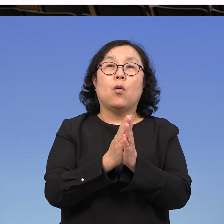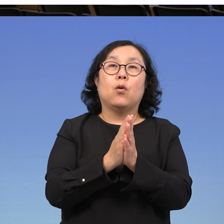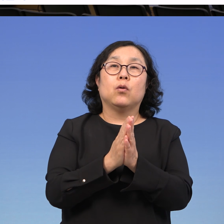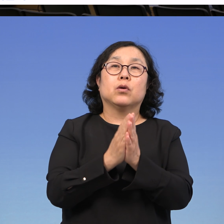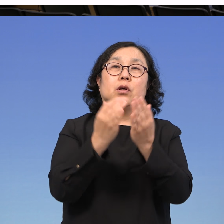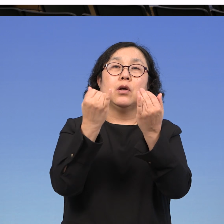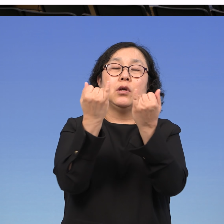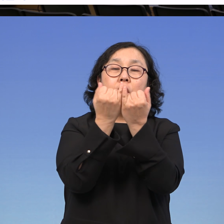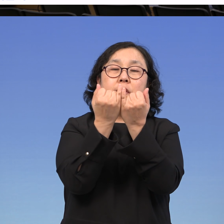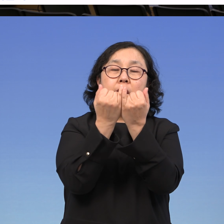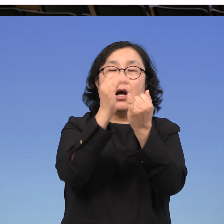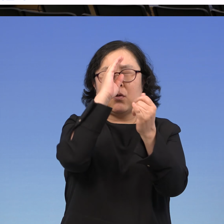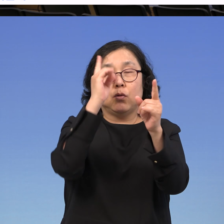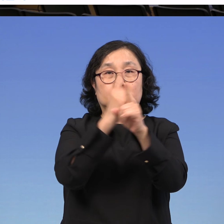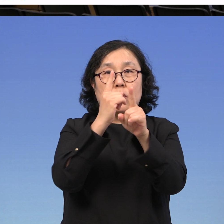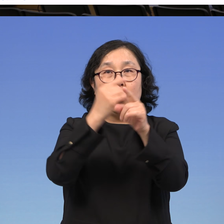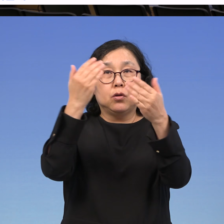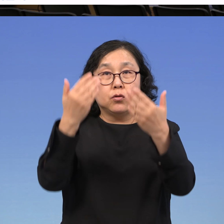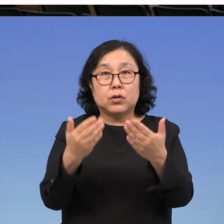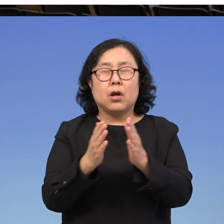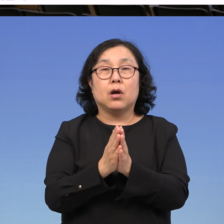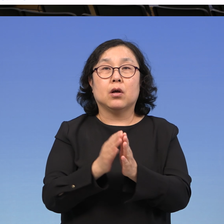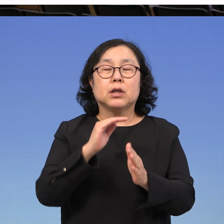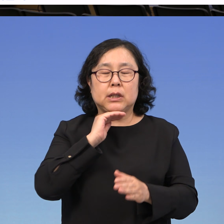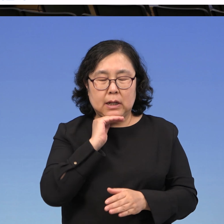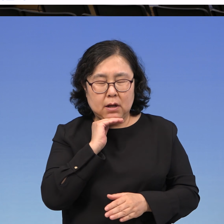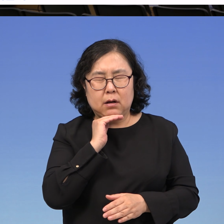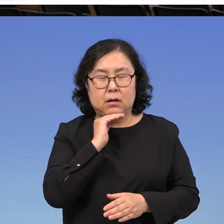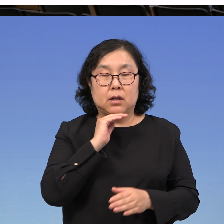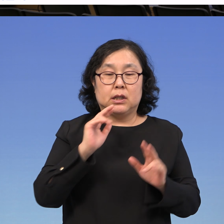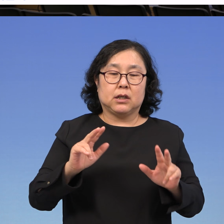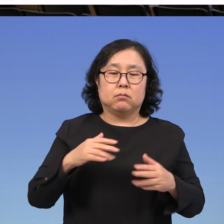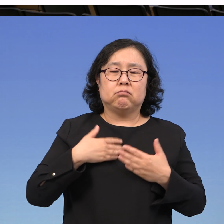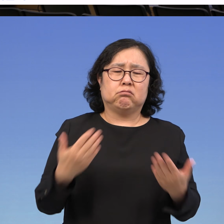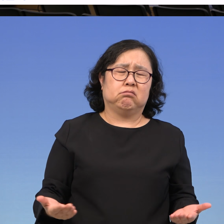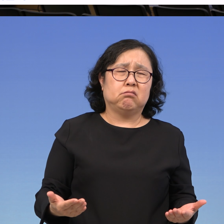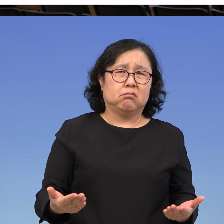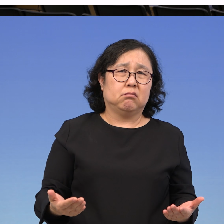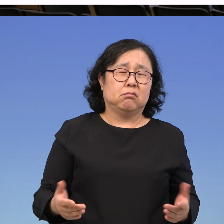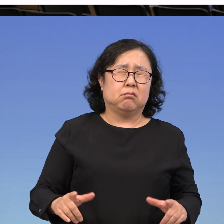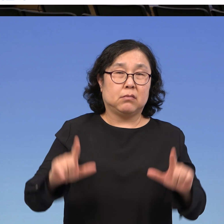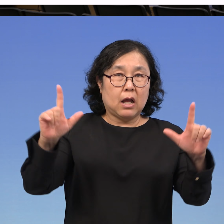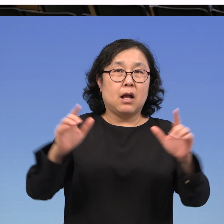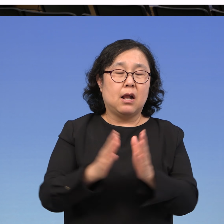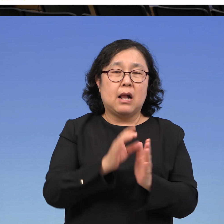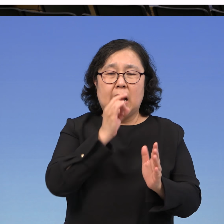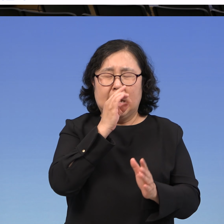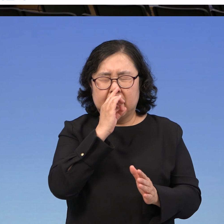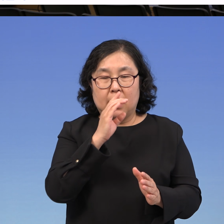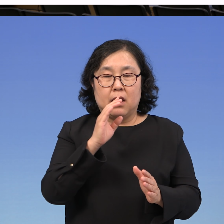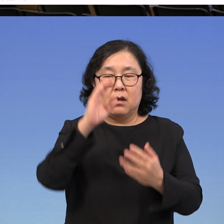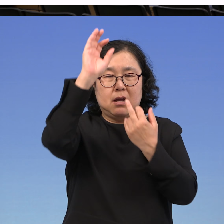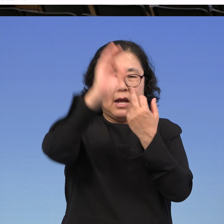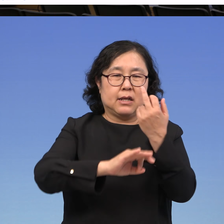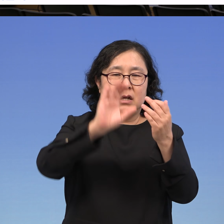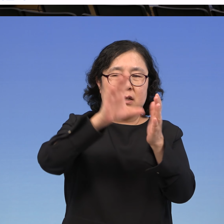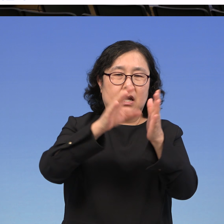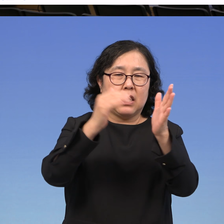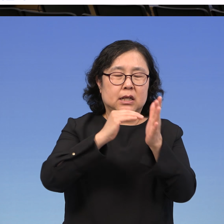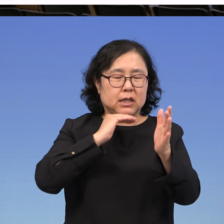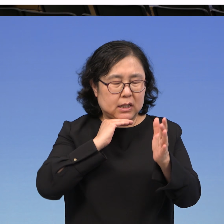빼도록 장모님 10편 고쳐주세요 그런 예수님이 에그 기다려라 짜식이 리어 전혀 까지 기다리라며 아파도 할수없지 어떡하니